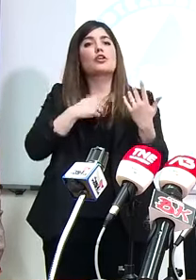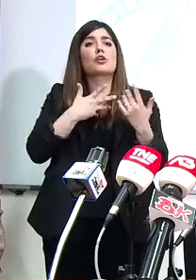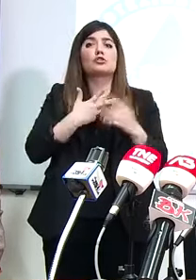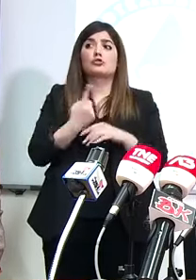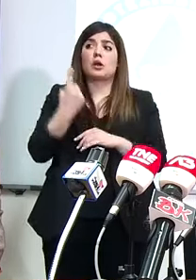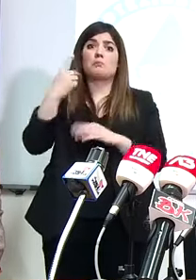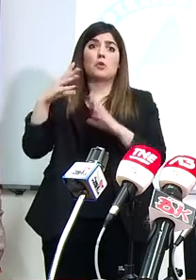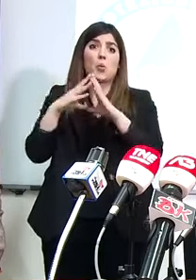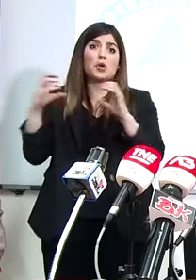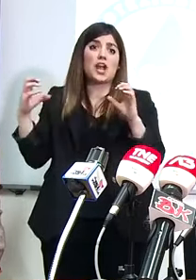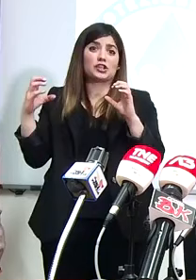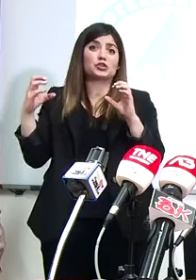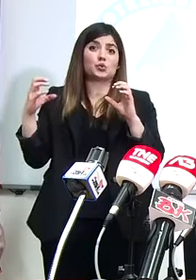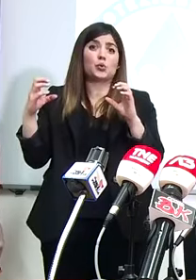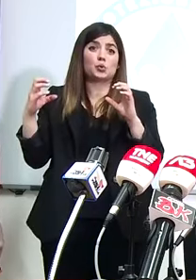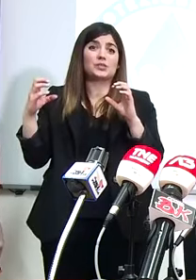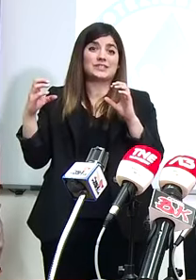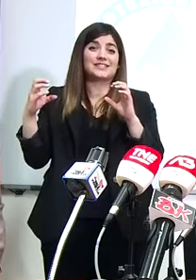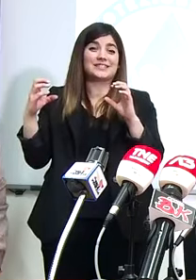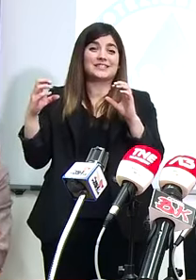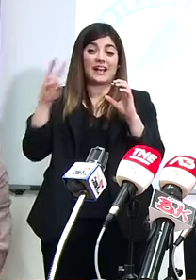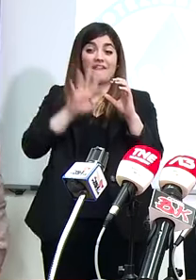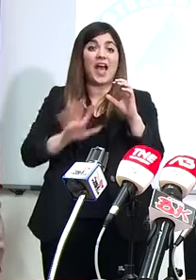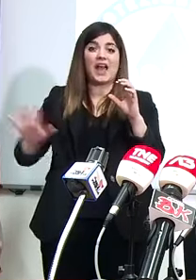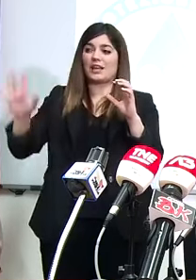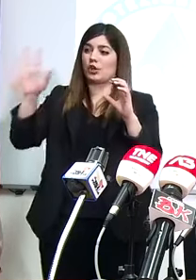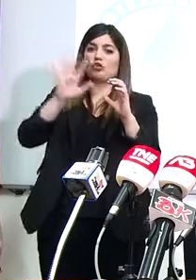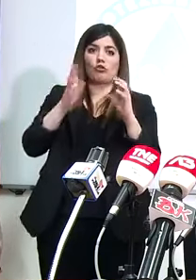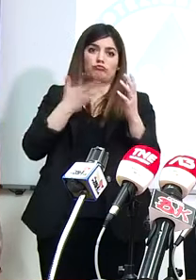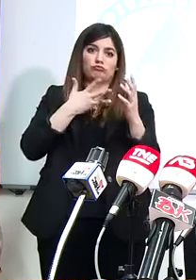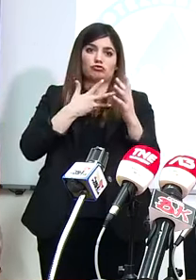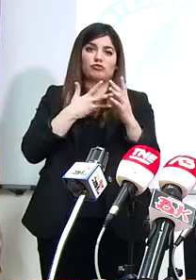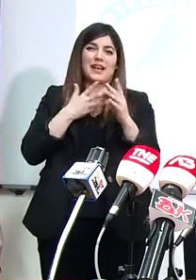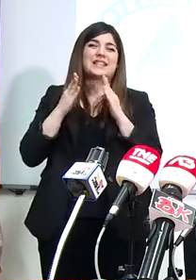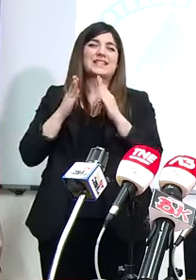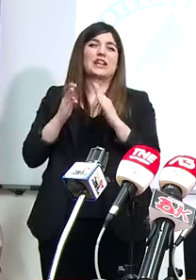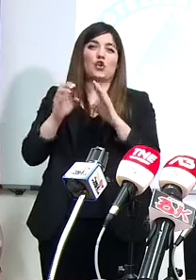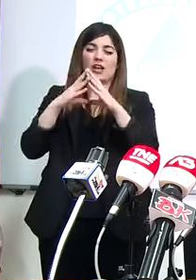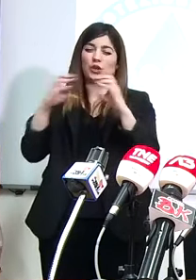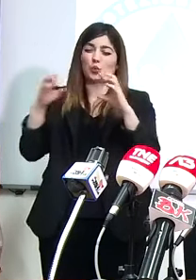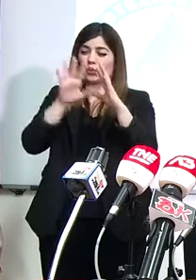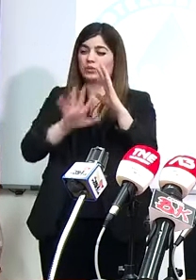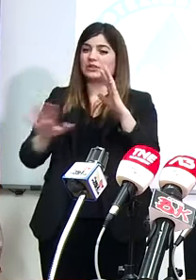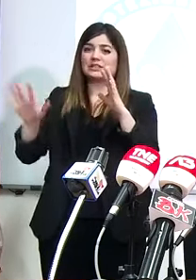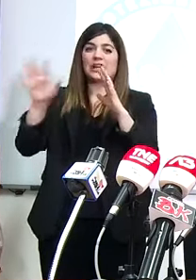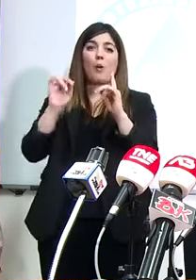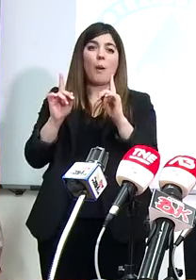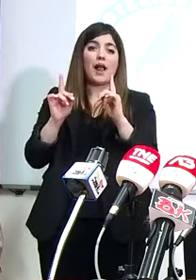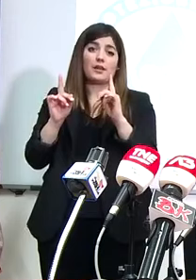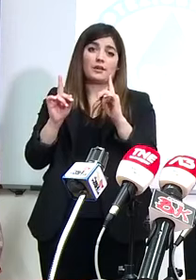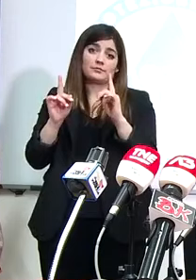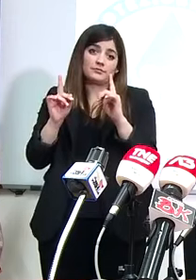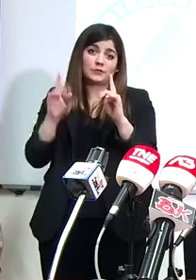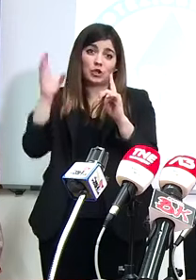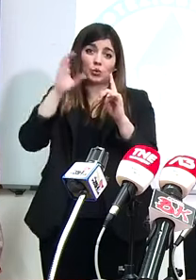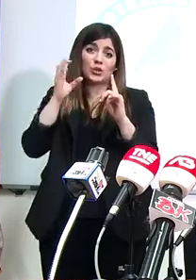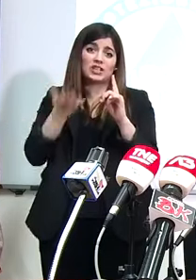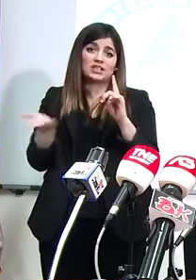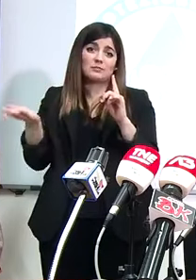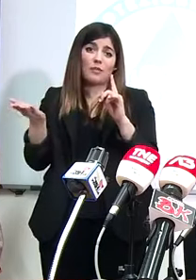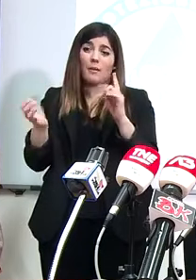che il turismo e sai che 66 per cento dei turisti sono stranieri capisci da solo che oggi garantisce